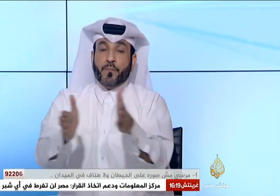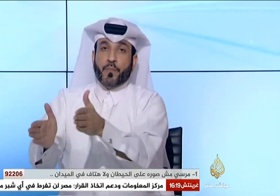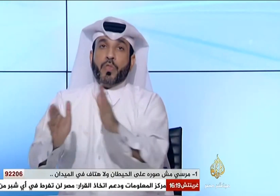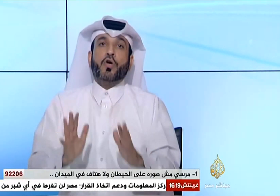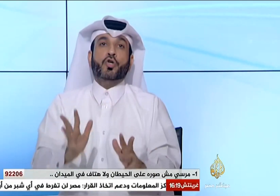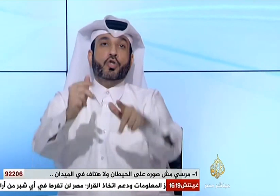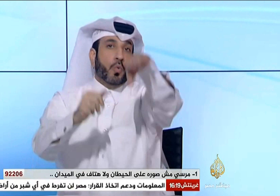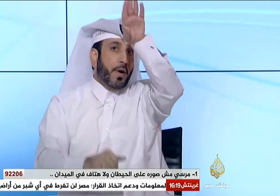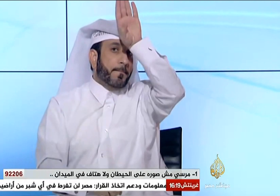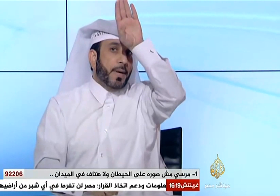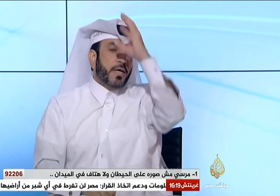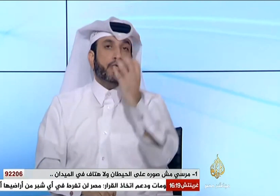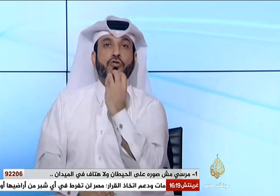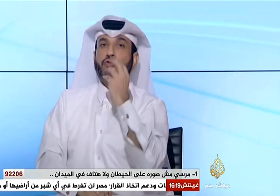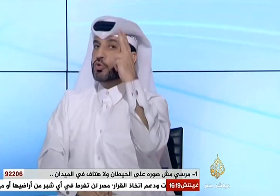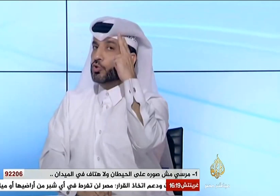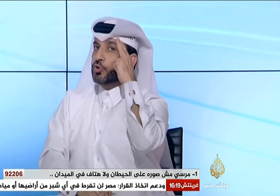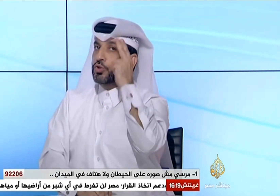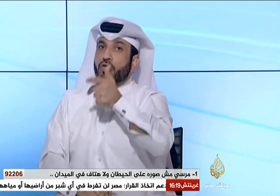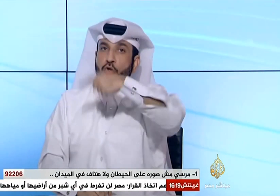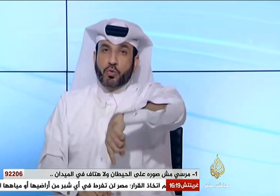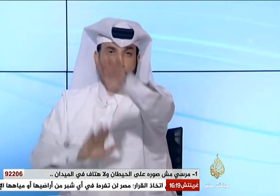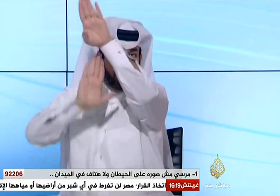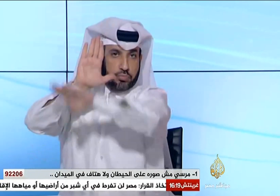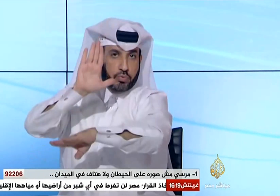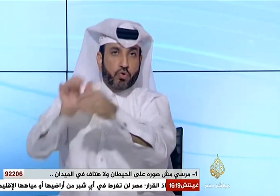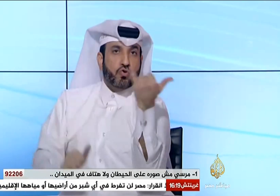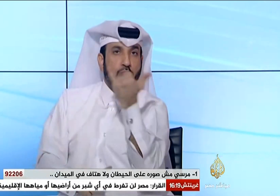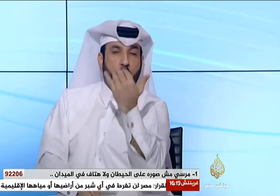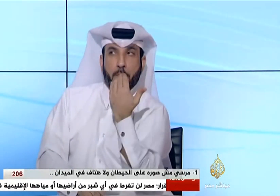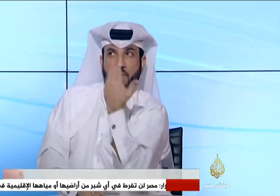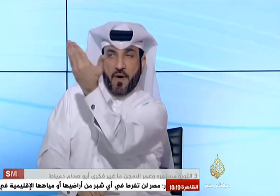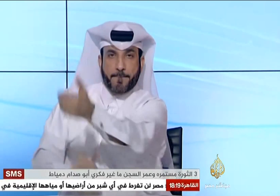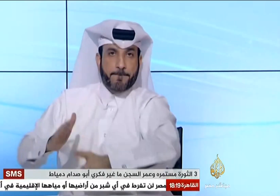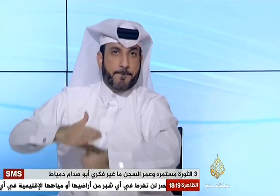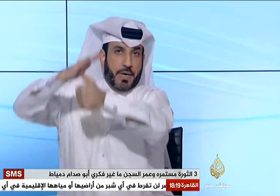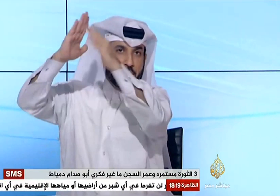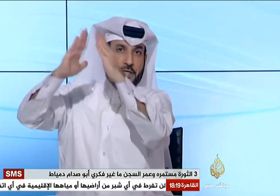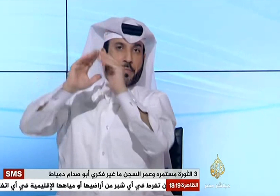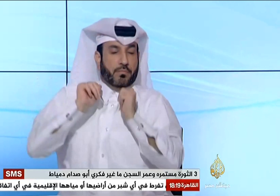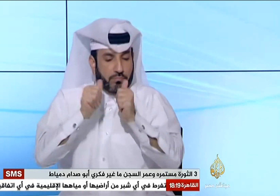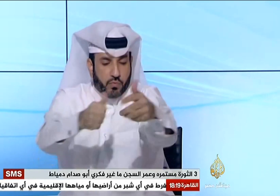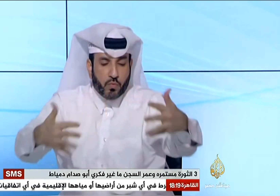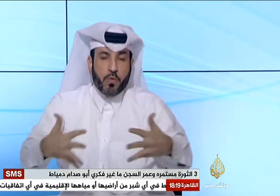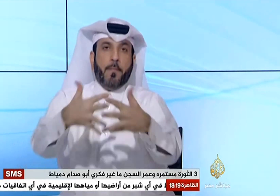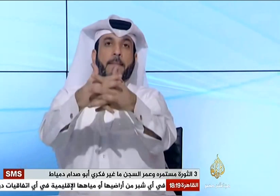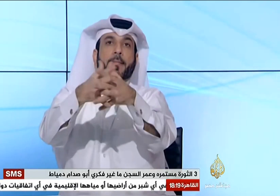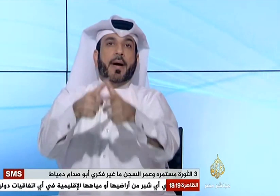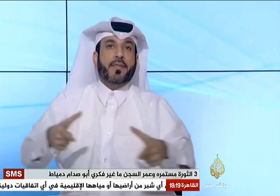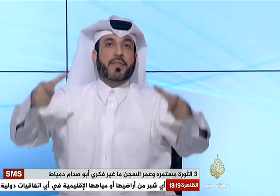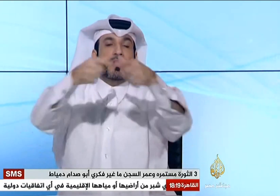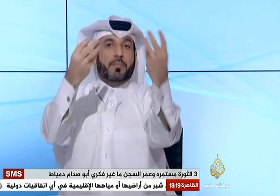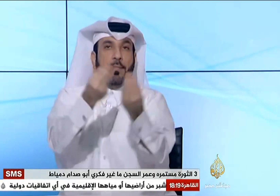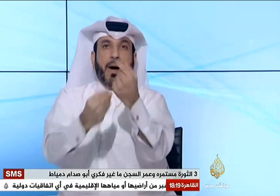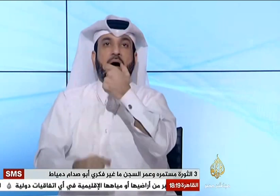اصدر الديوان الملكي السعودي بيانا ناشد فيه العاهل السعودي مصر السعيا لانجاح اتفاق الرياضي التكميلي